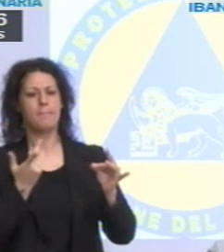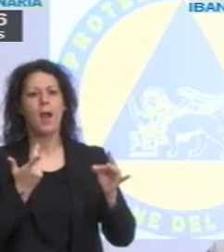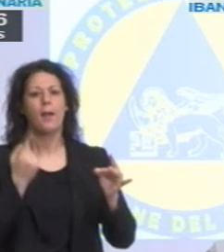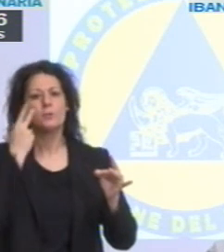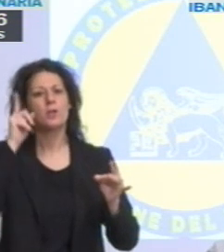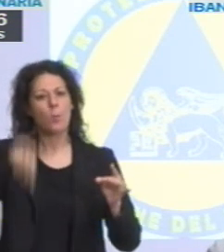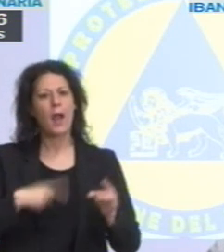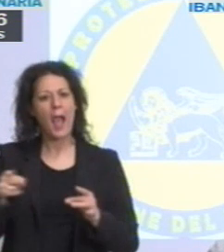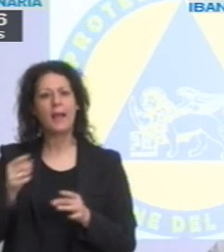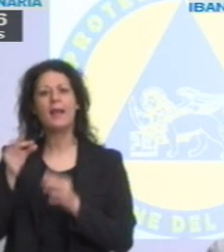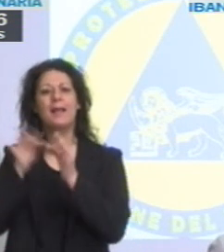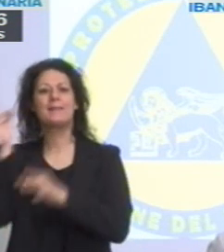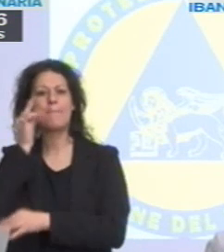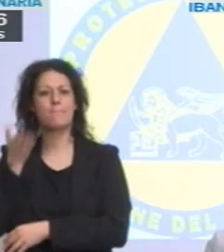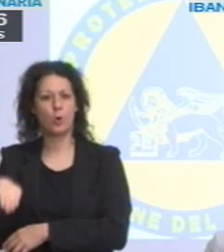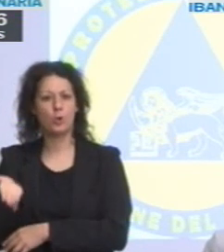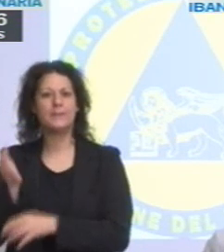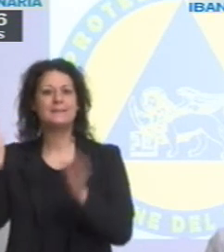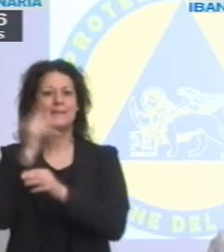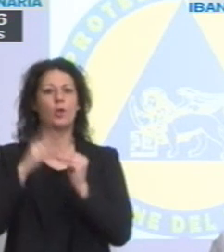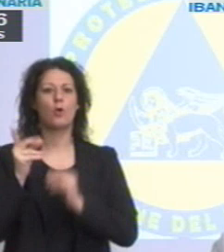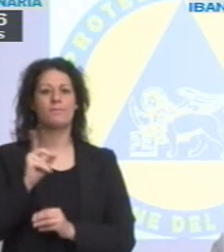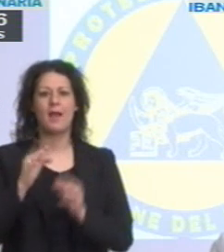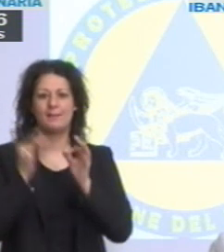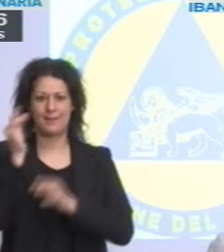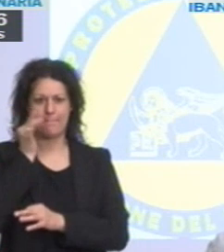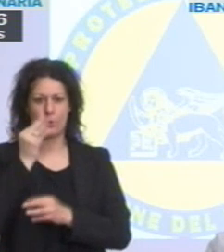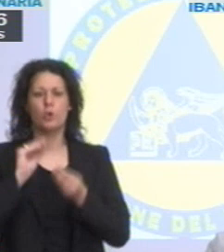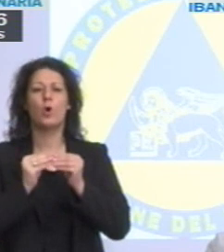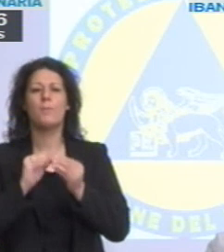più penalizzato di quello che non li fa, e quindi dico: beh, volete valutare i